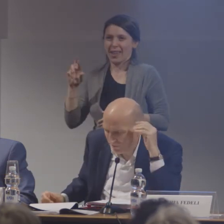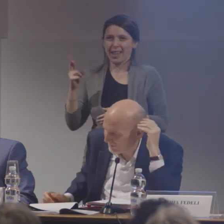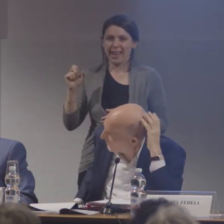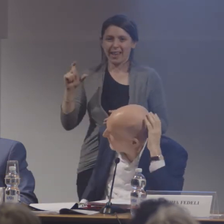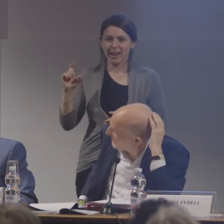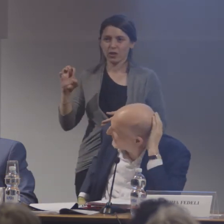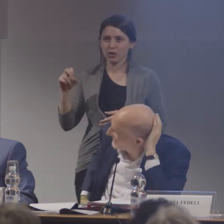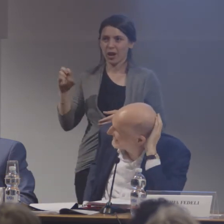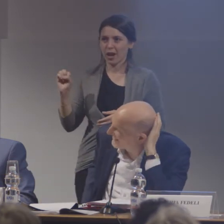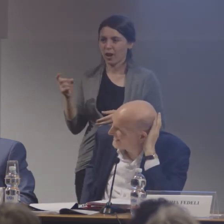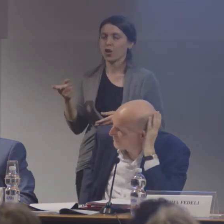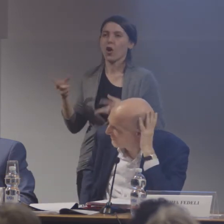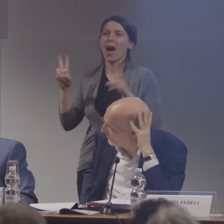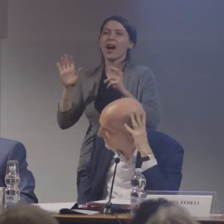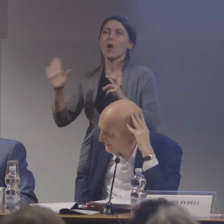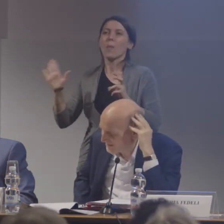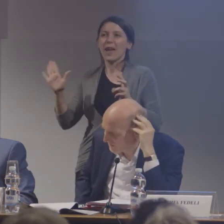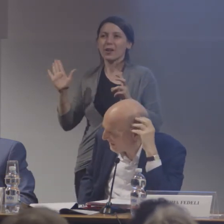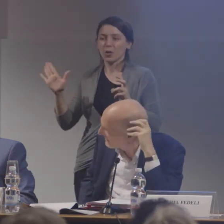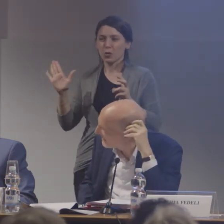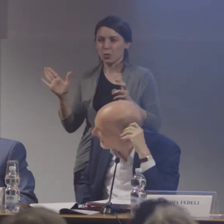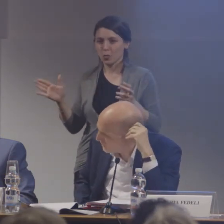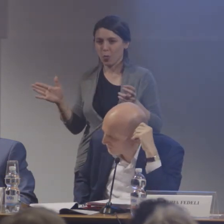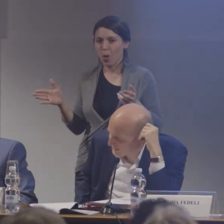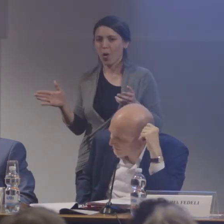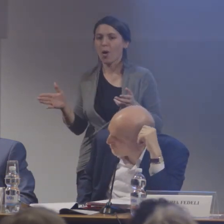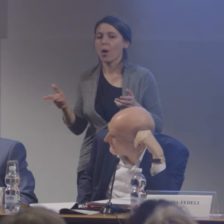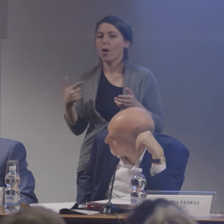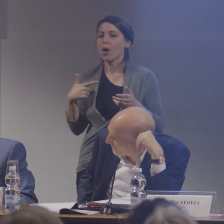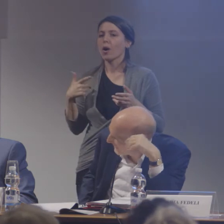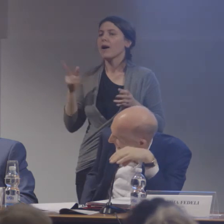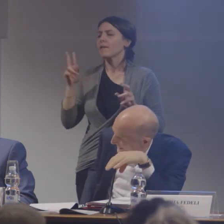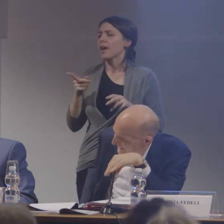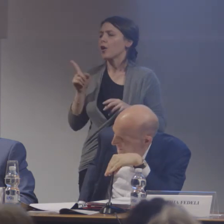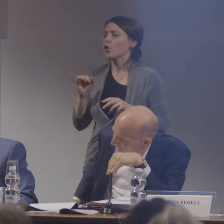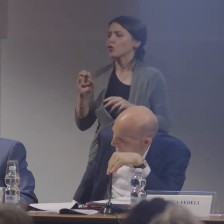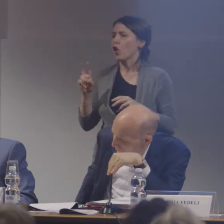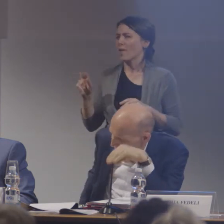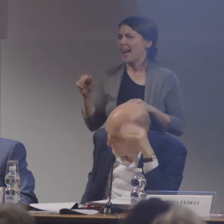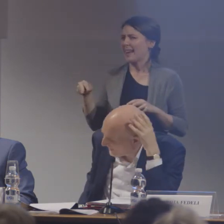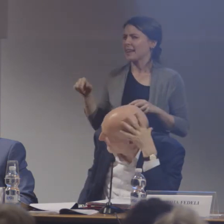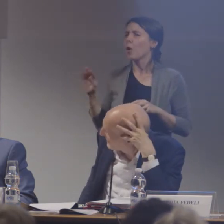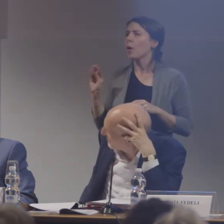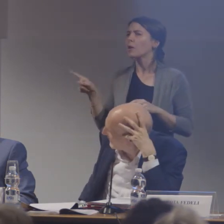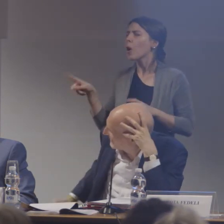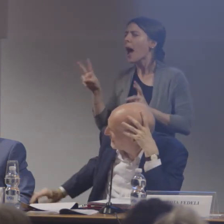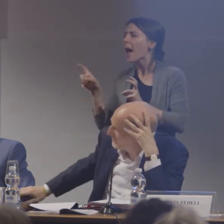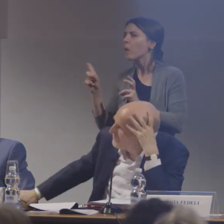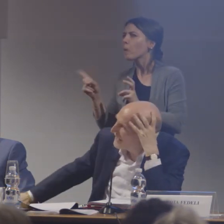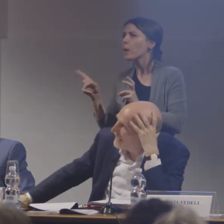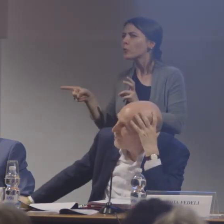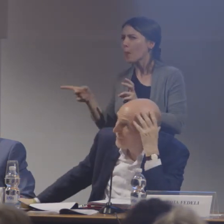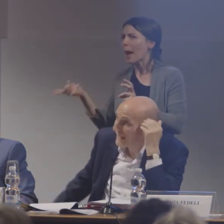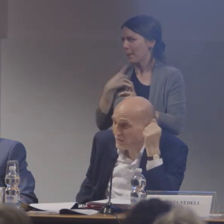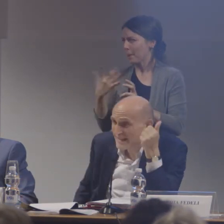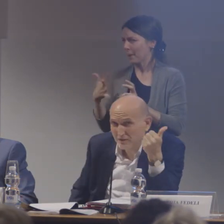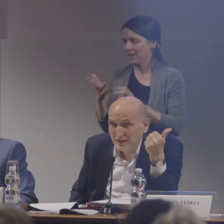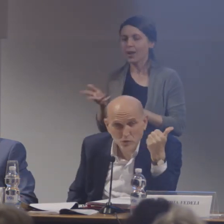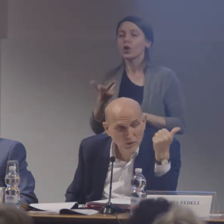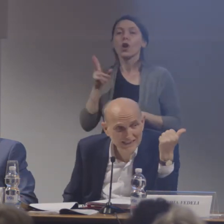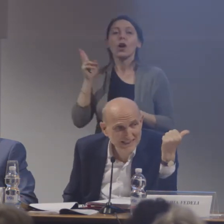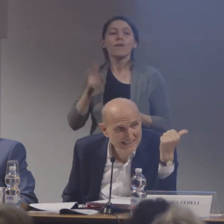e rispetterò il tema dell'intervento qualunque esso sia, anzi anche se ho chiesto a Giovanni di guardare il titolo e me l'ha detto. No, perché